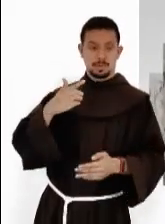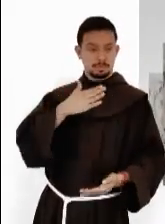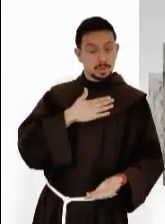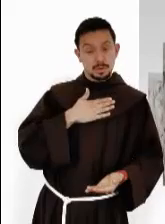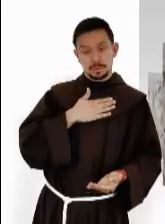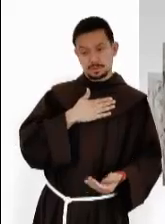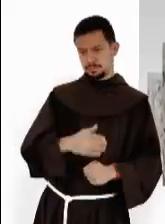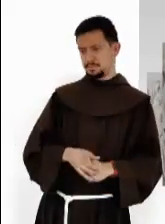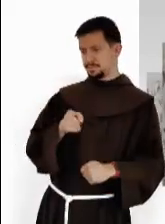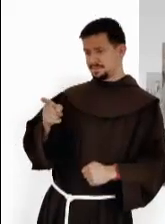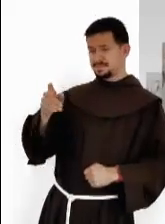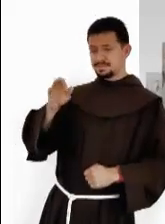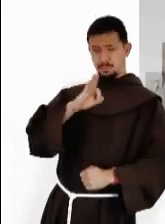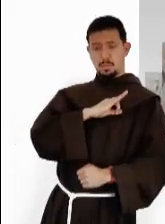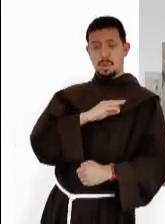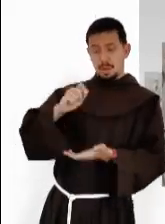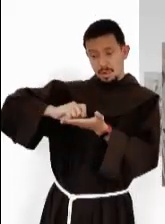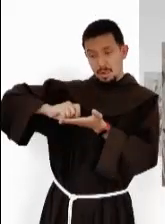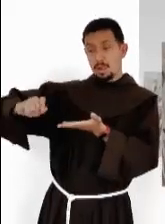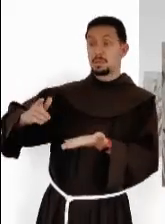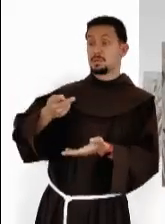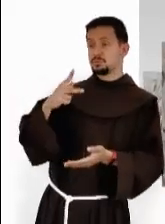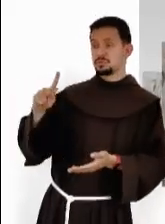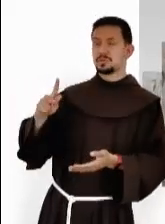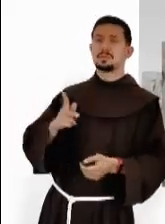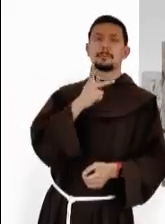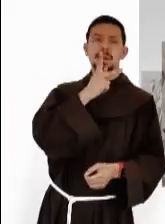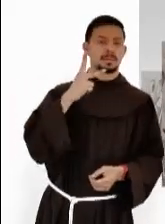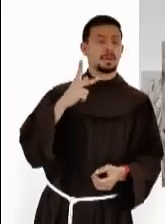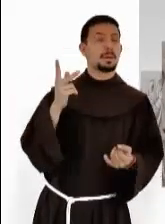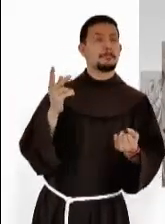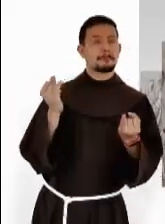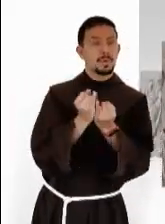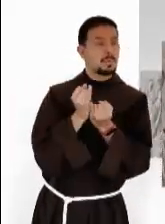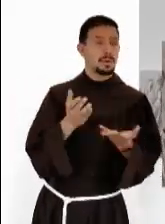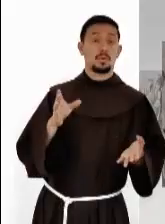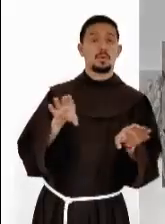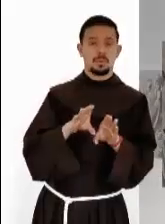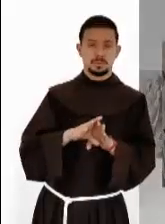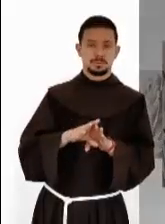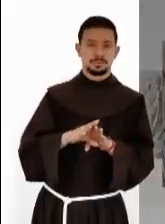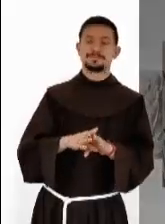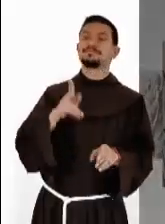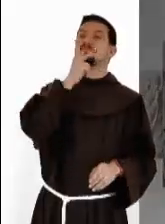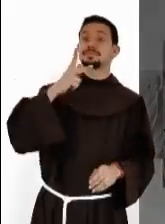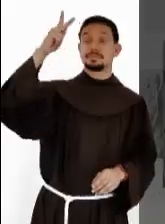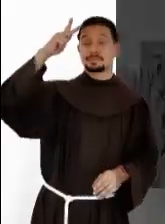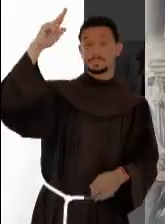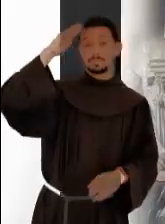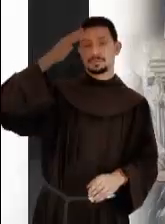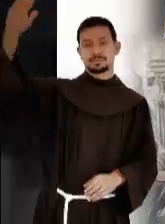sus escritos, ¿cómo darán fe a mis palabras? Palabra del Señor. Hoy la palabra no